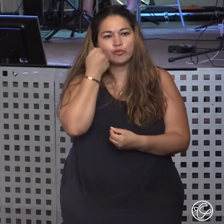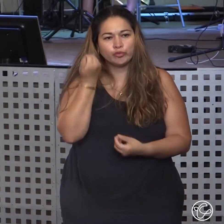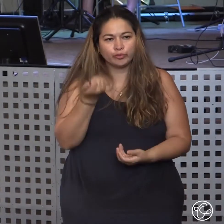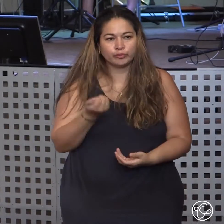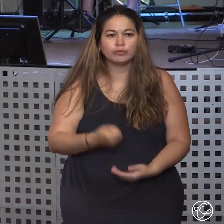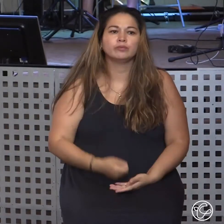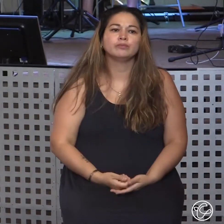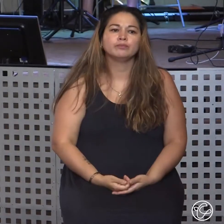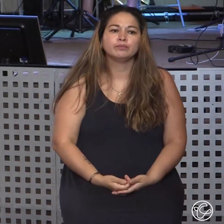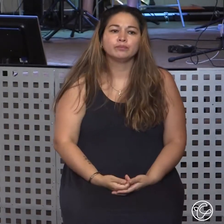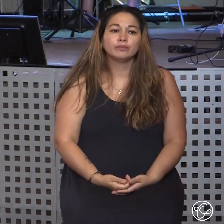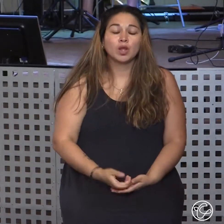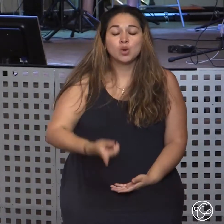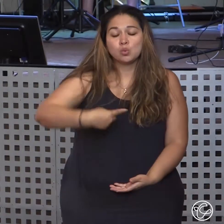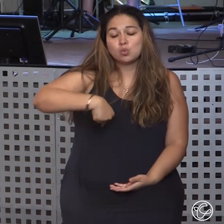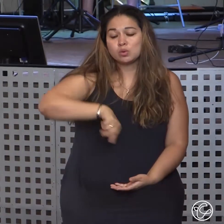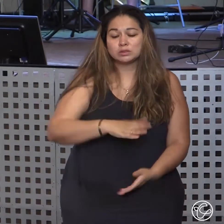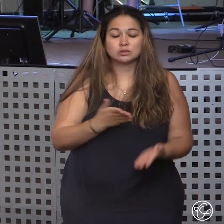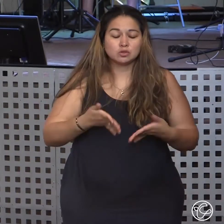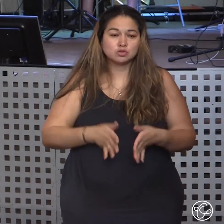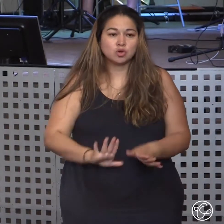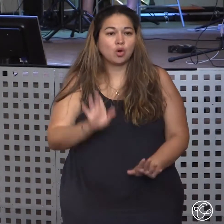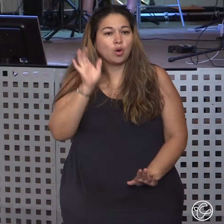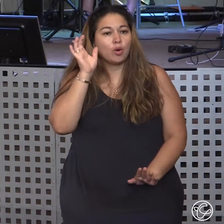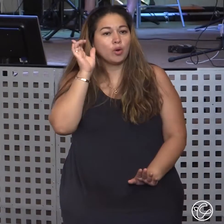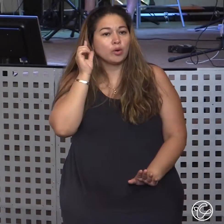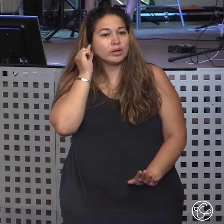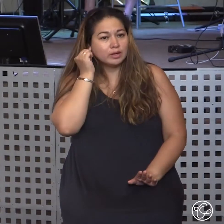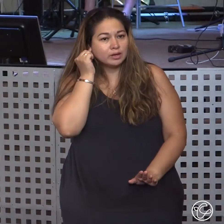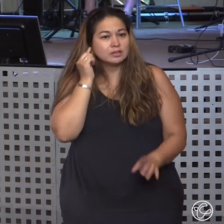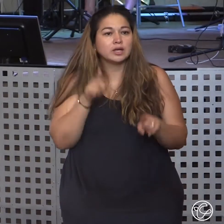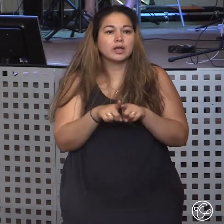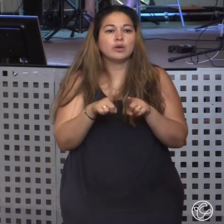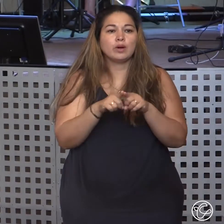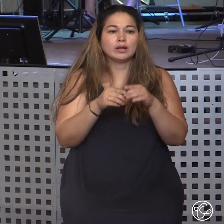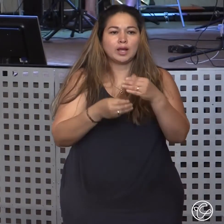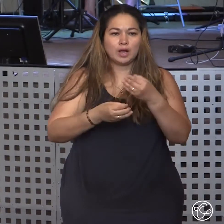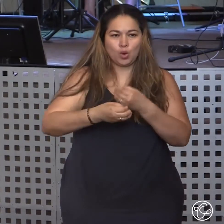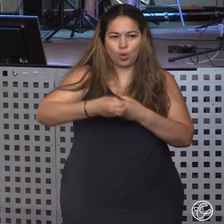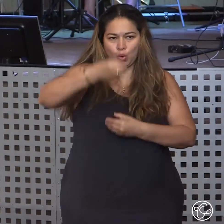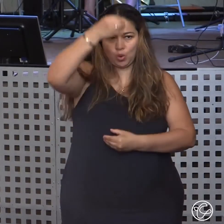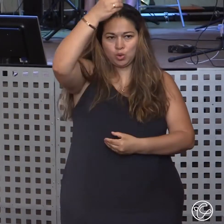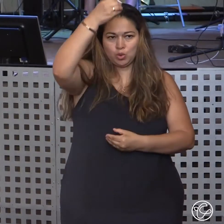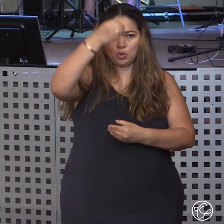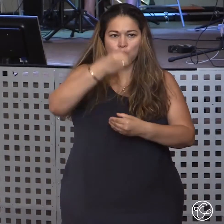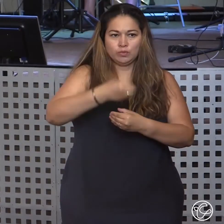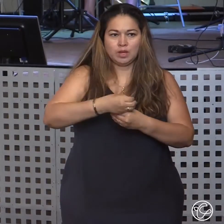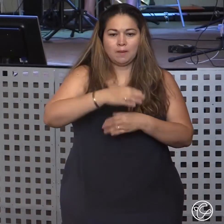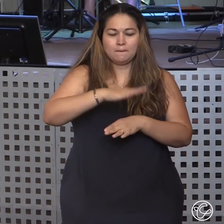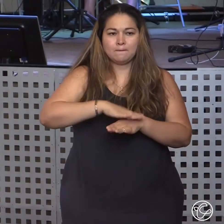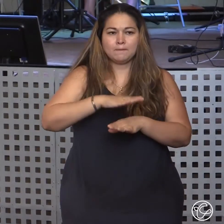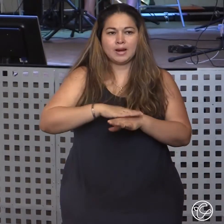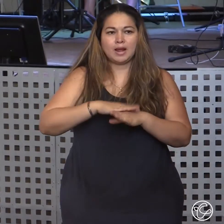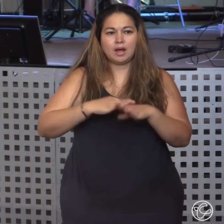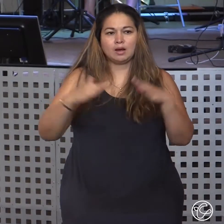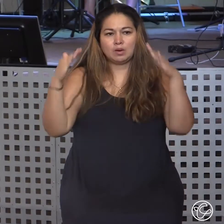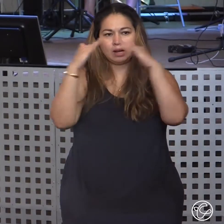que sean nuestras hijas como columnas esculpidas para adornar un palacio,